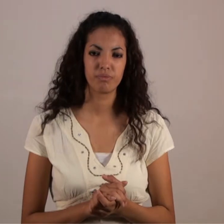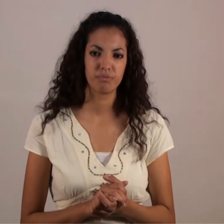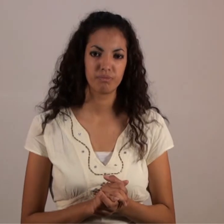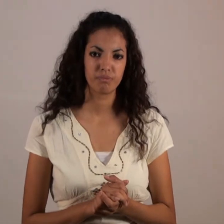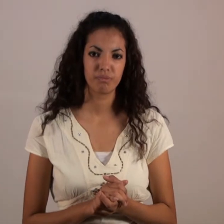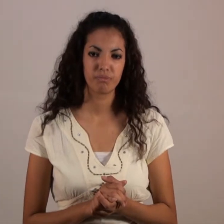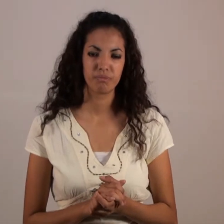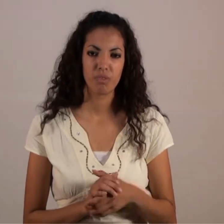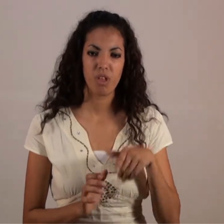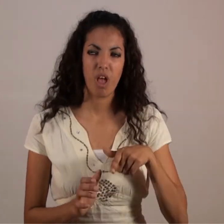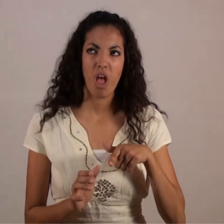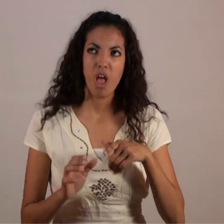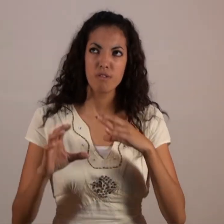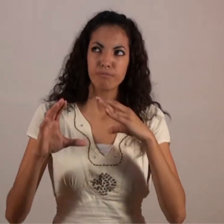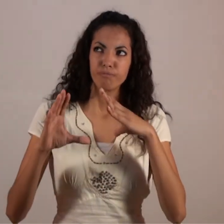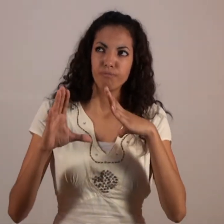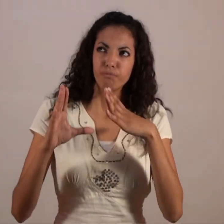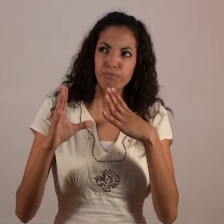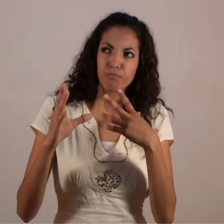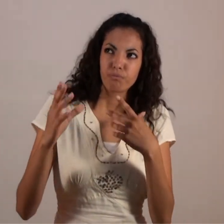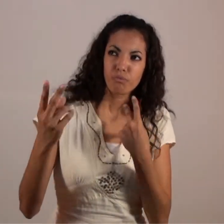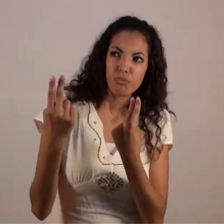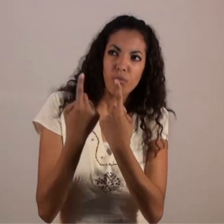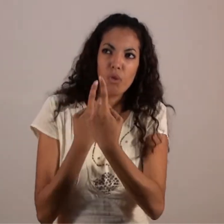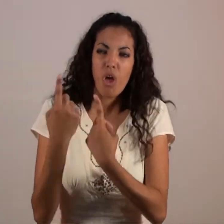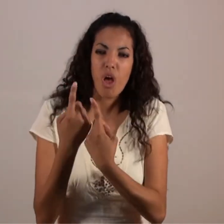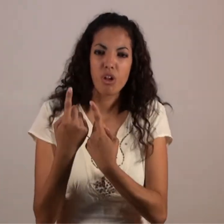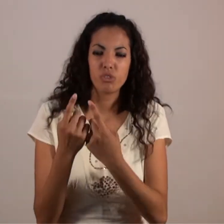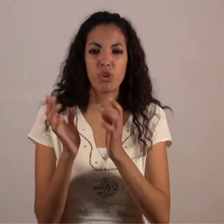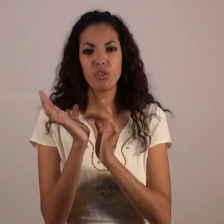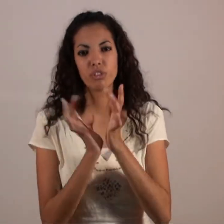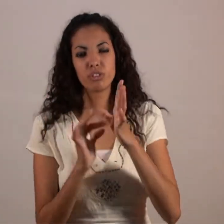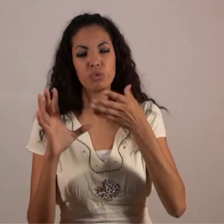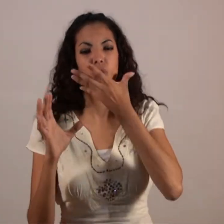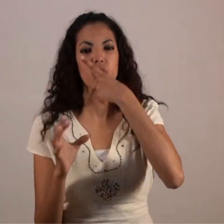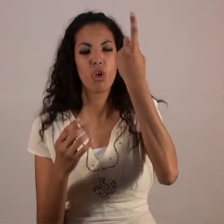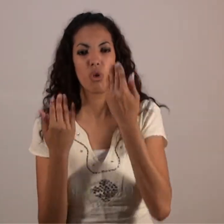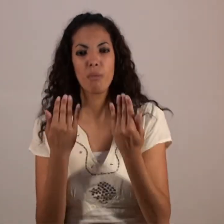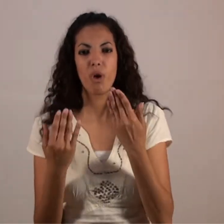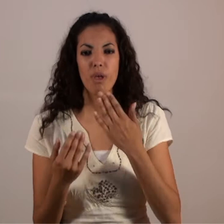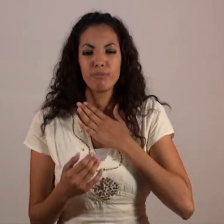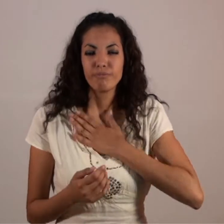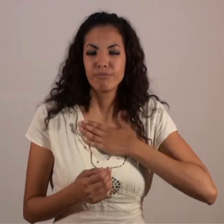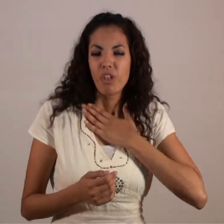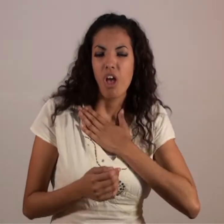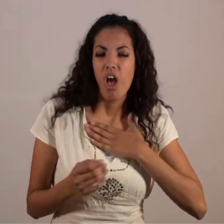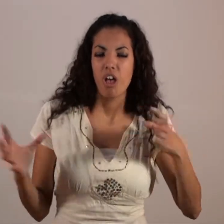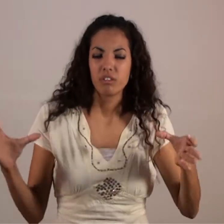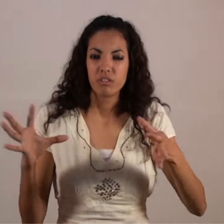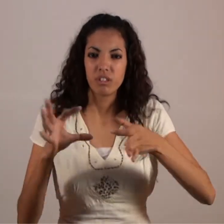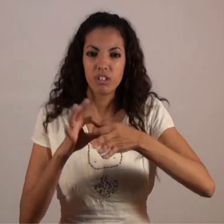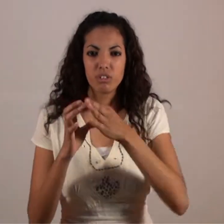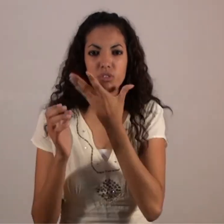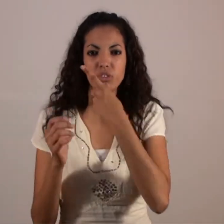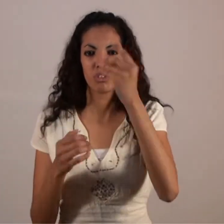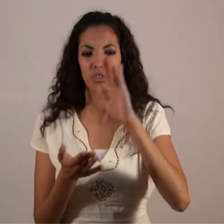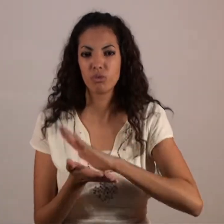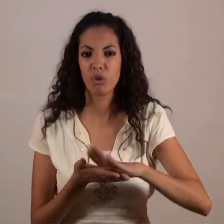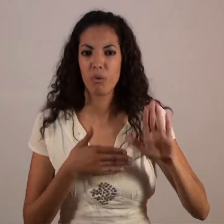La referencia de Pablo como Jesucristo hombre expresa su cualidad singular de ser tanto humano como